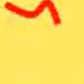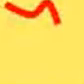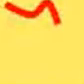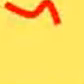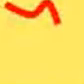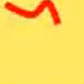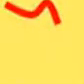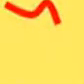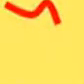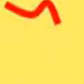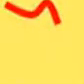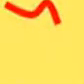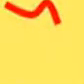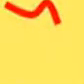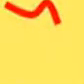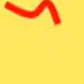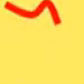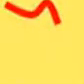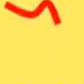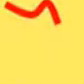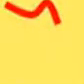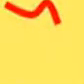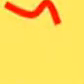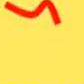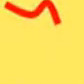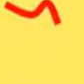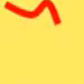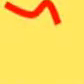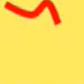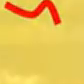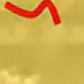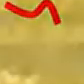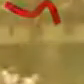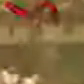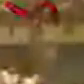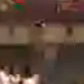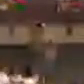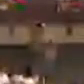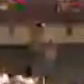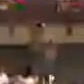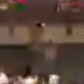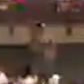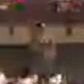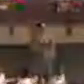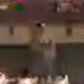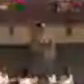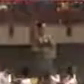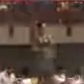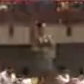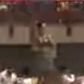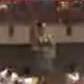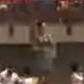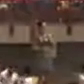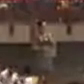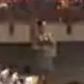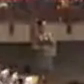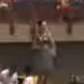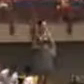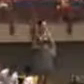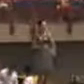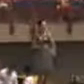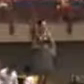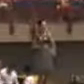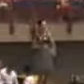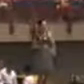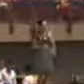básicos para a construção do texto. Essa aula não é uma aula acabada, claro, porque nós poderíamos